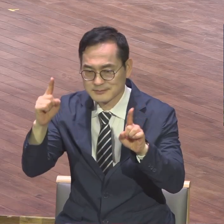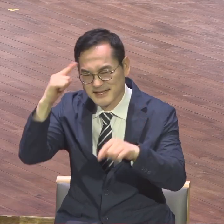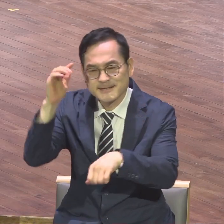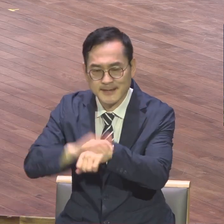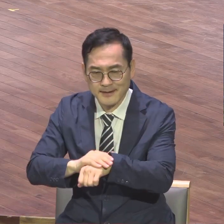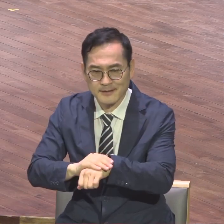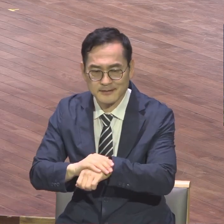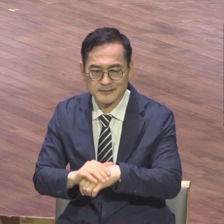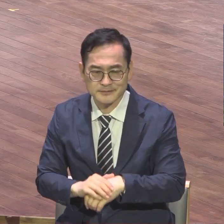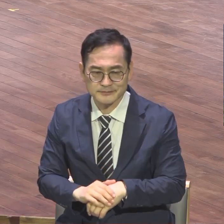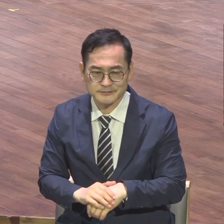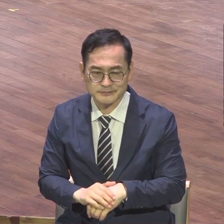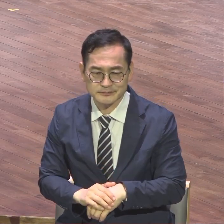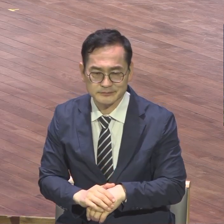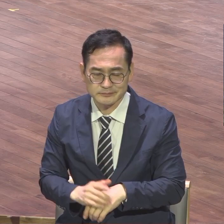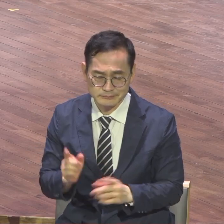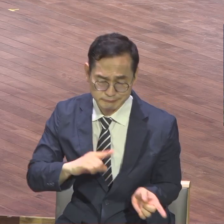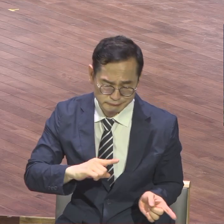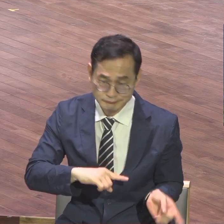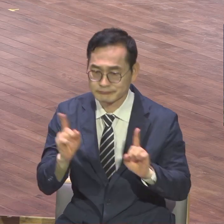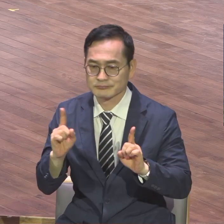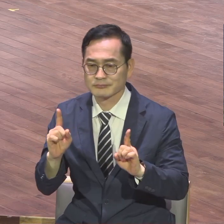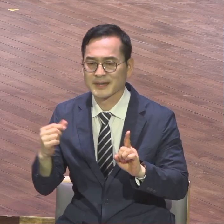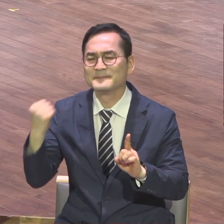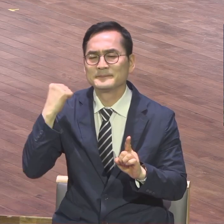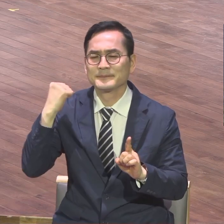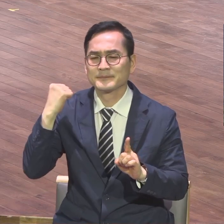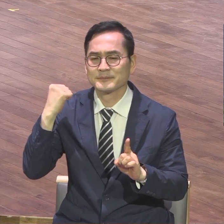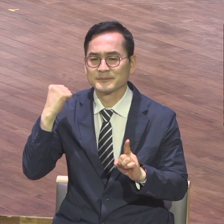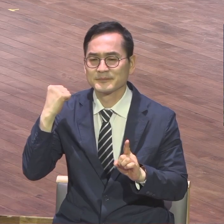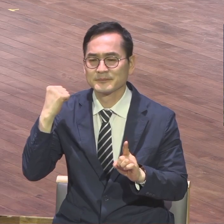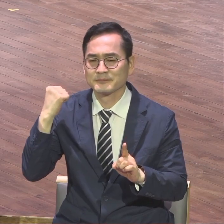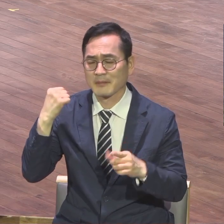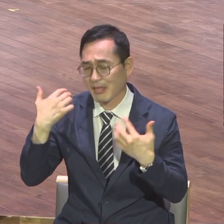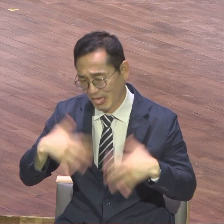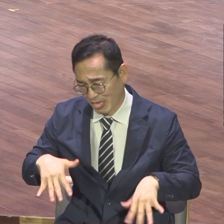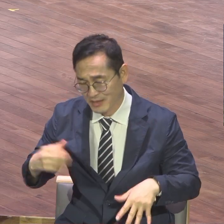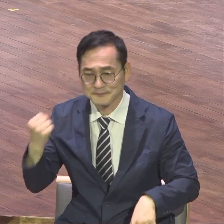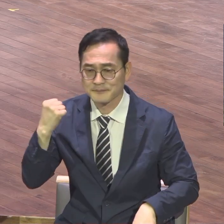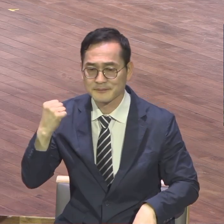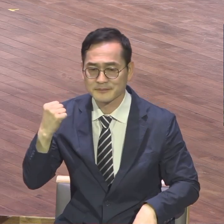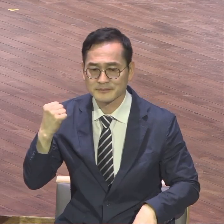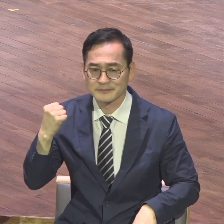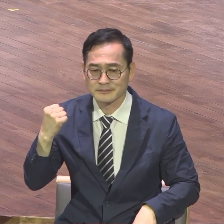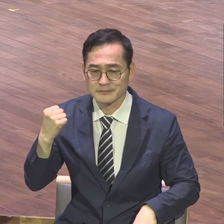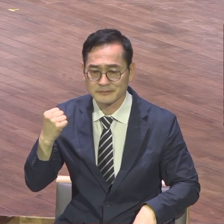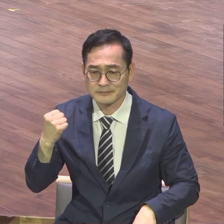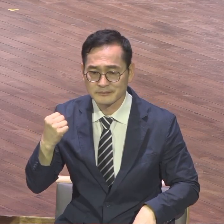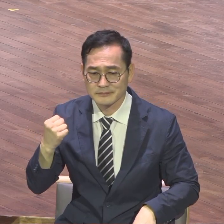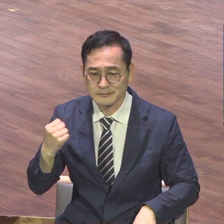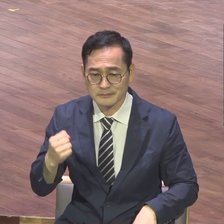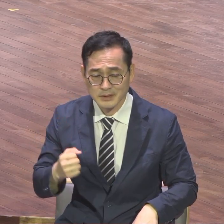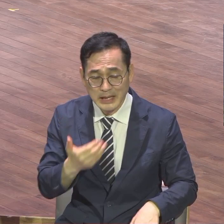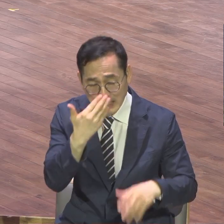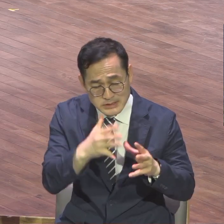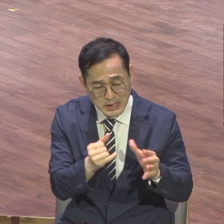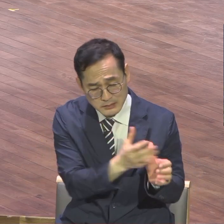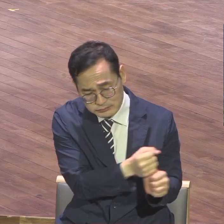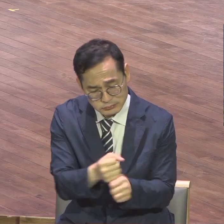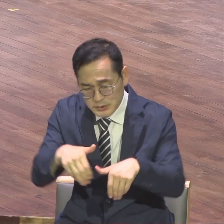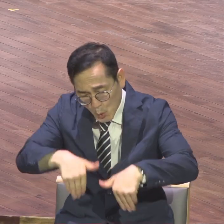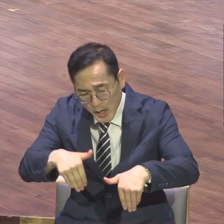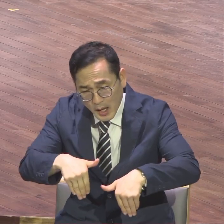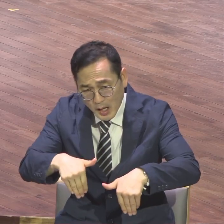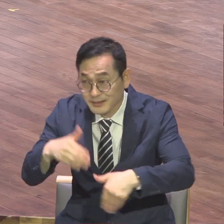된다니까요. 실패한 내가 성공하게 된다고 그러니까 하나님 하시면 되잖아요. 포로를 썼는데 노예로 가 감옥에